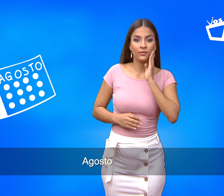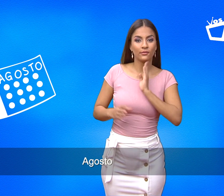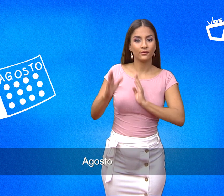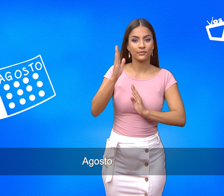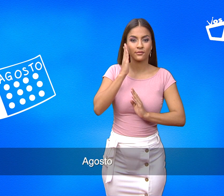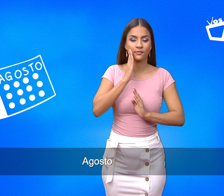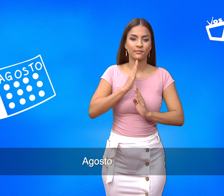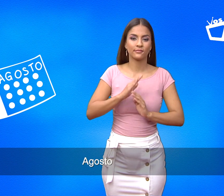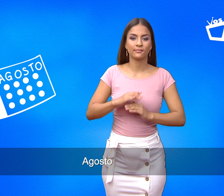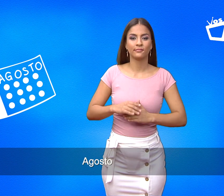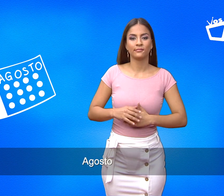agosto